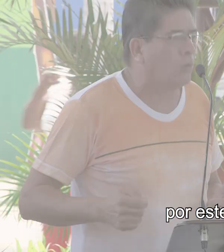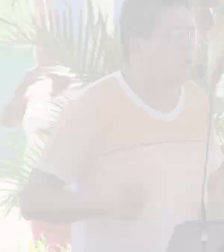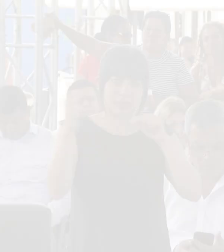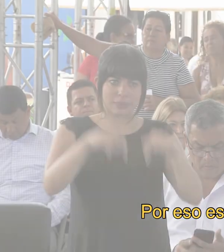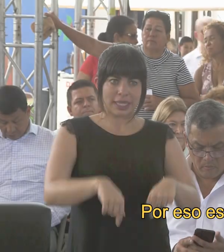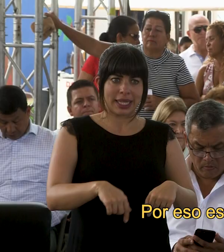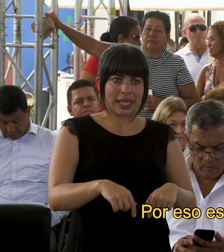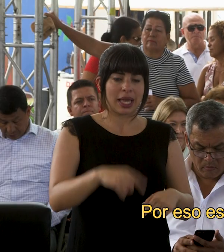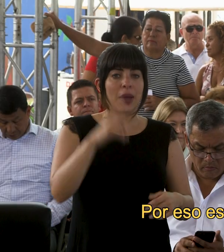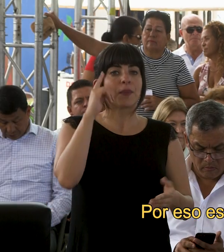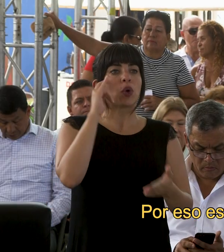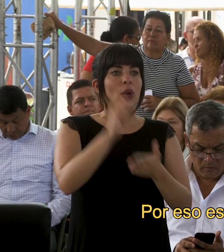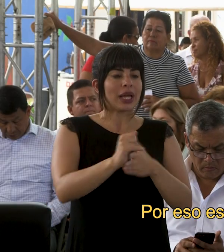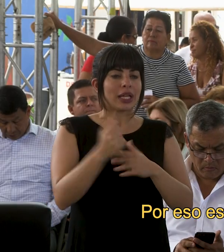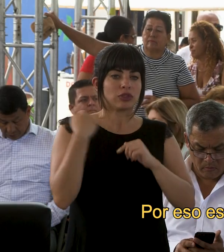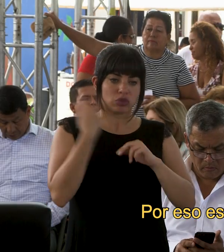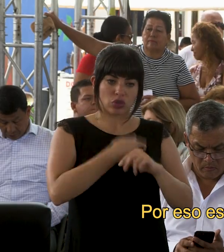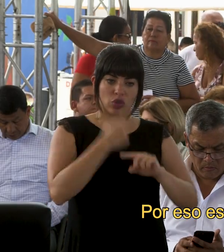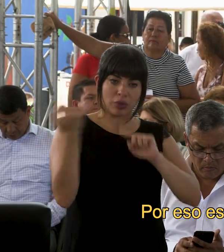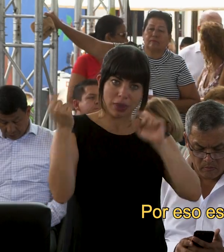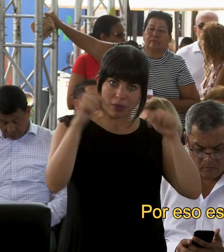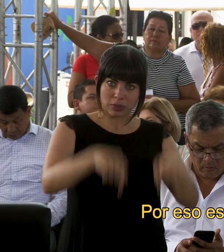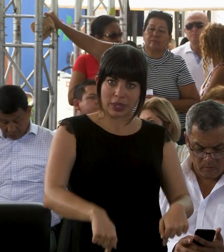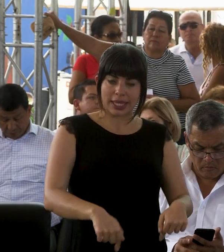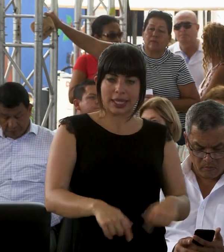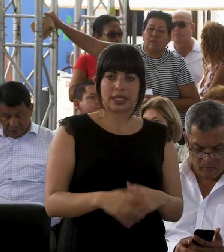este pueblo. Por eso estamos aquí,